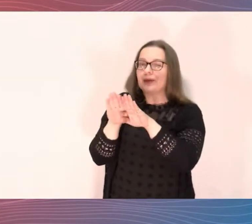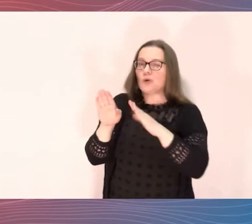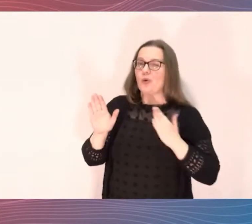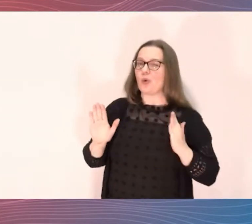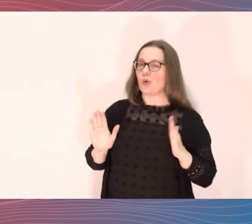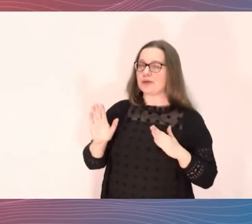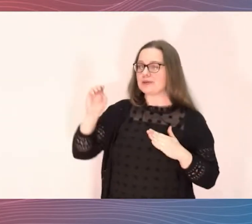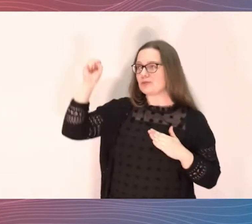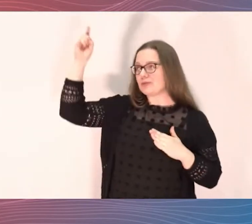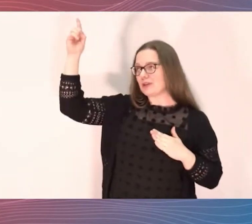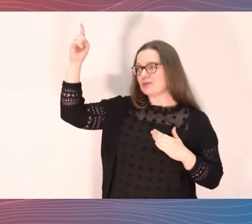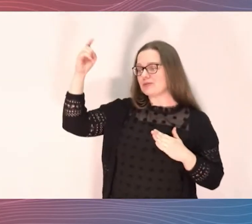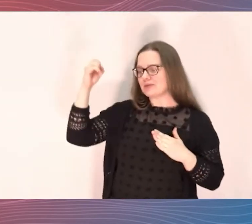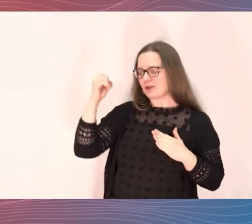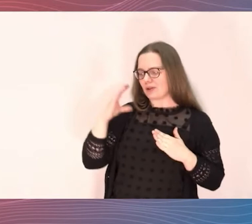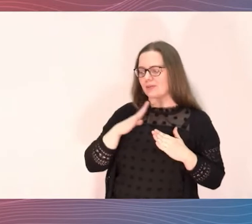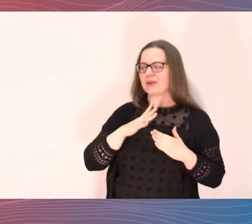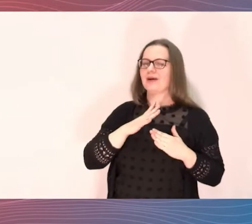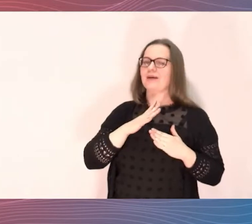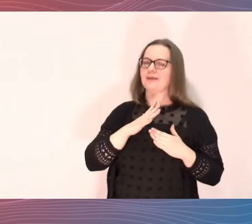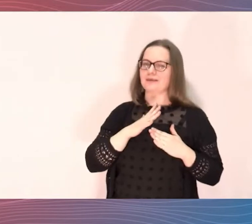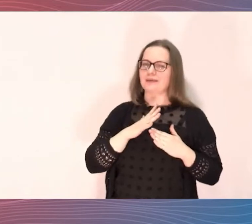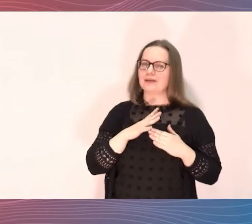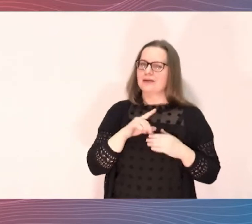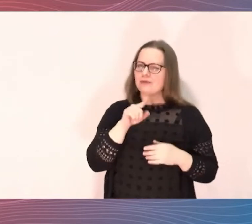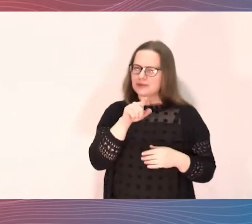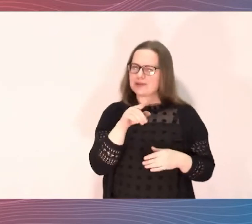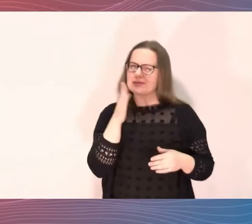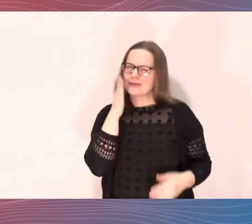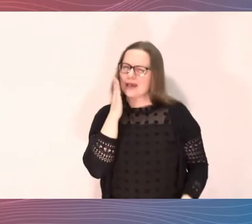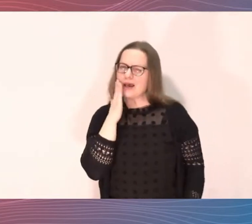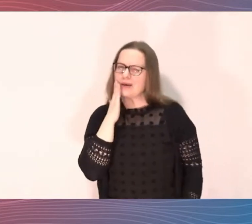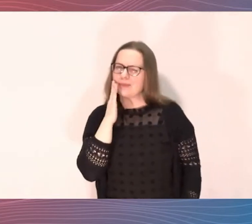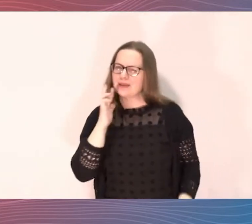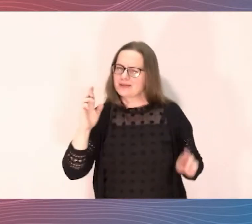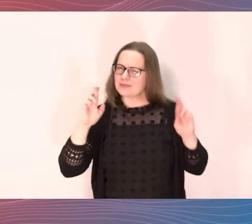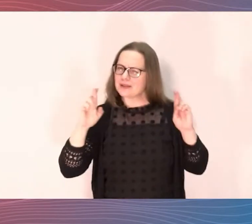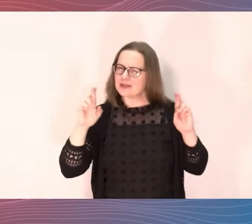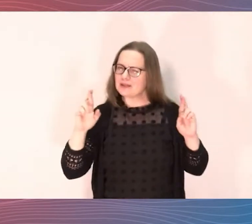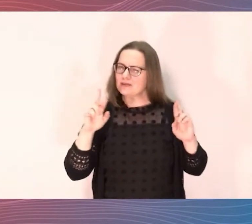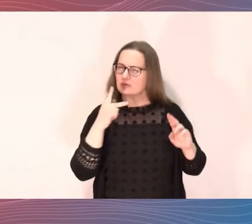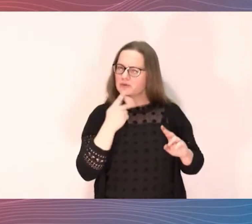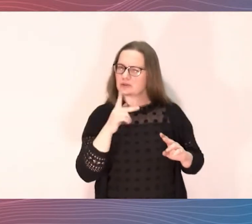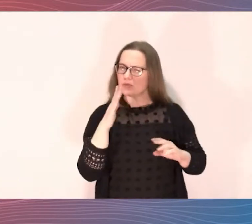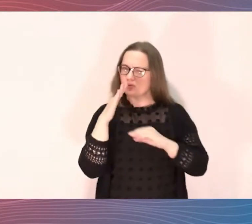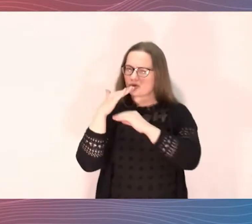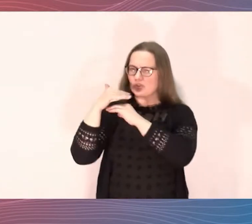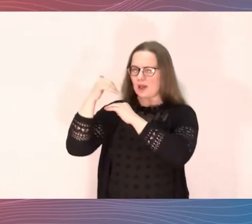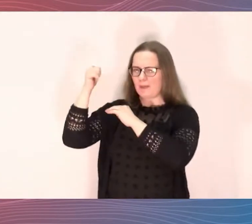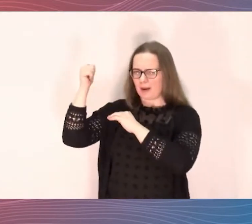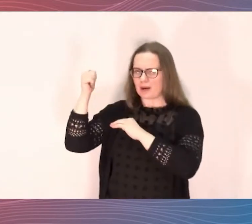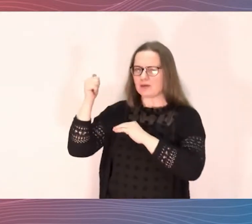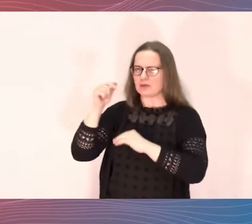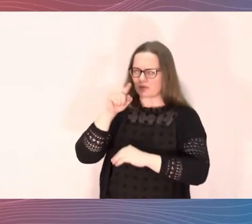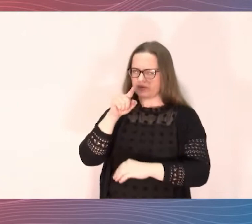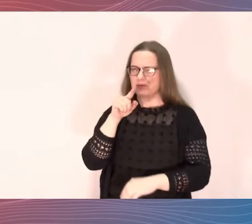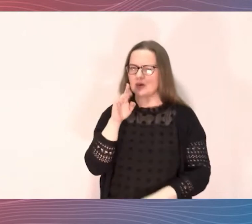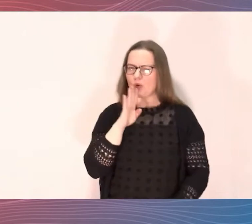é a esperança do nosso chamamento? Irmãos, Deus tem uma grande expectativa quando nos